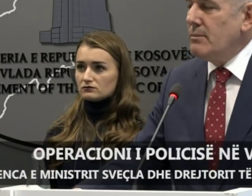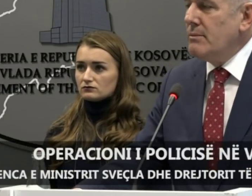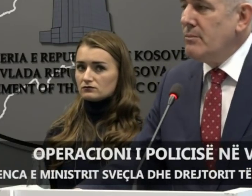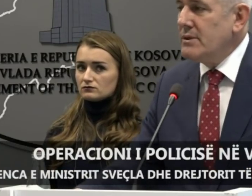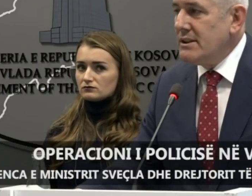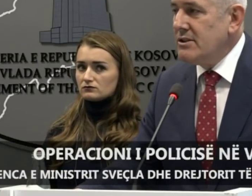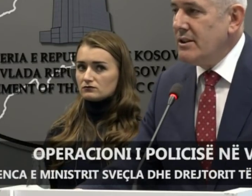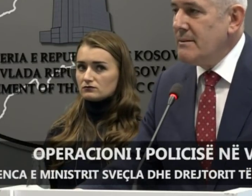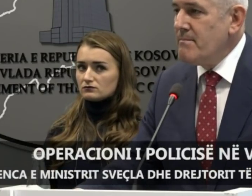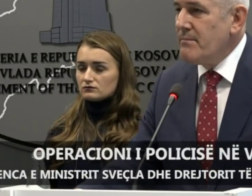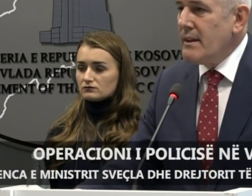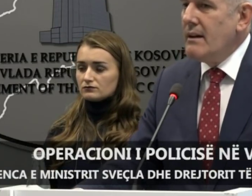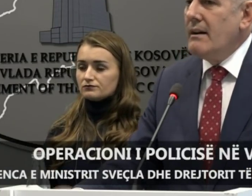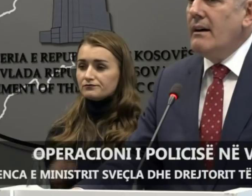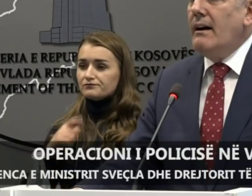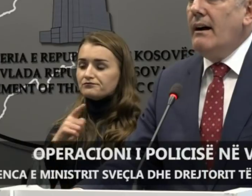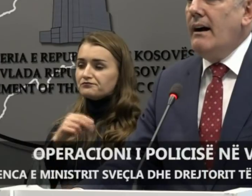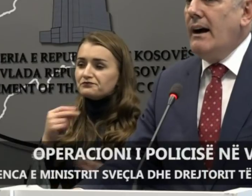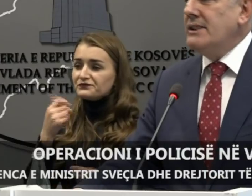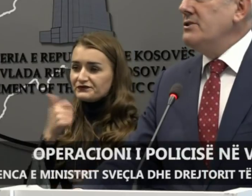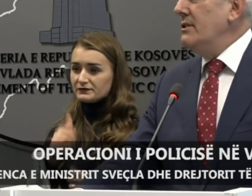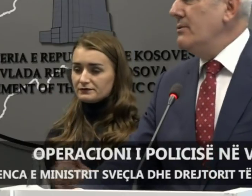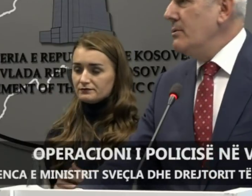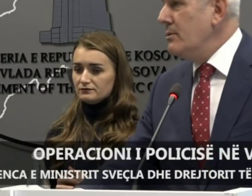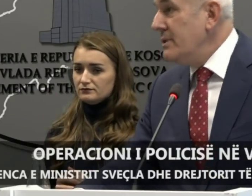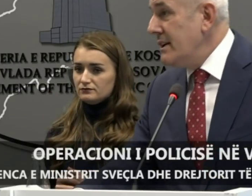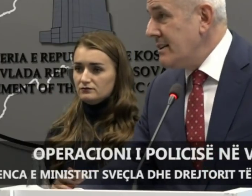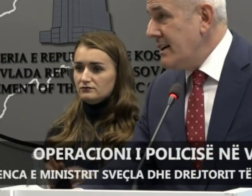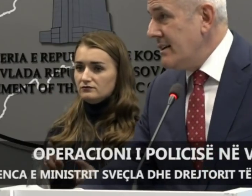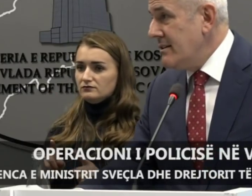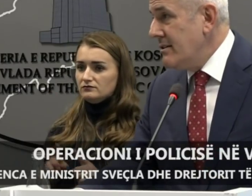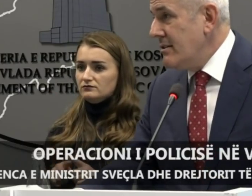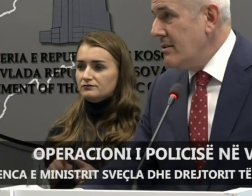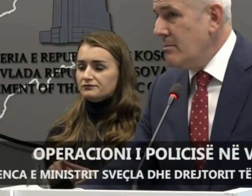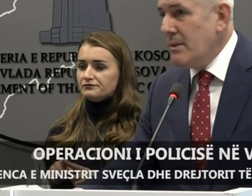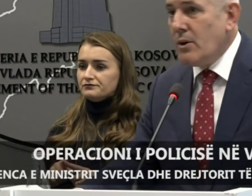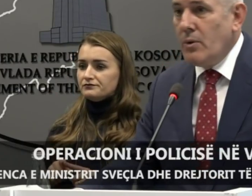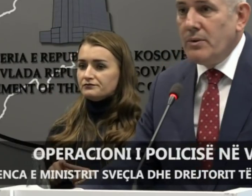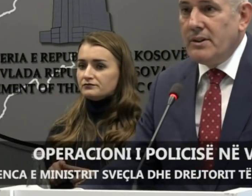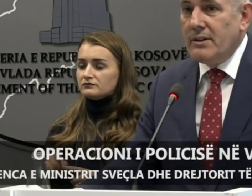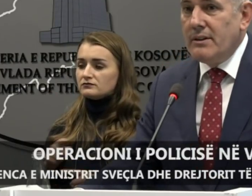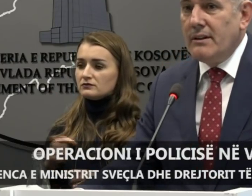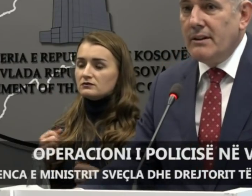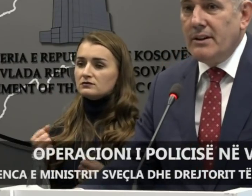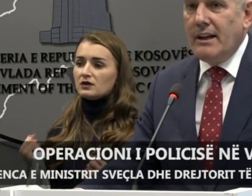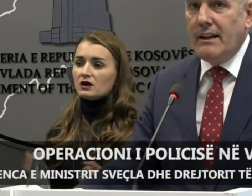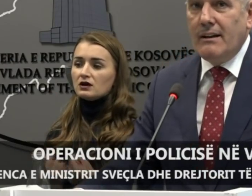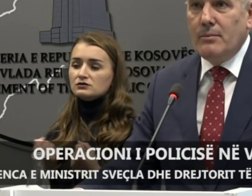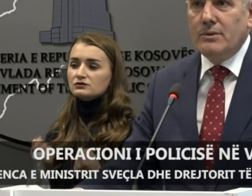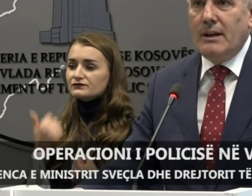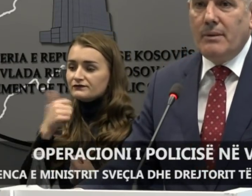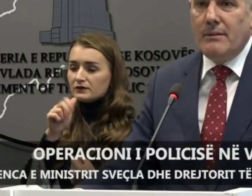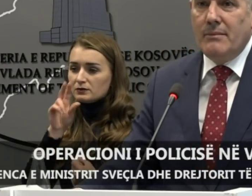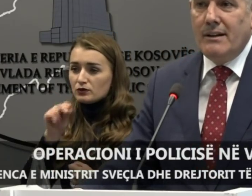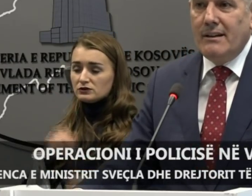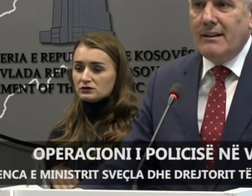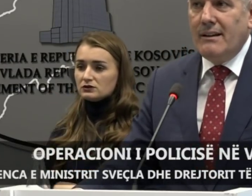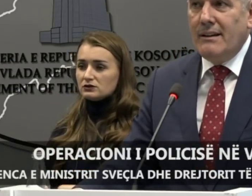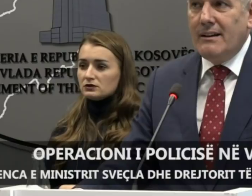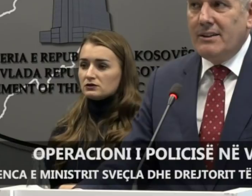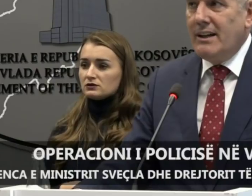në që se më mund të citoj, aksion unilateral. Me kund ne mund të